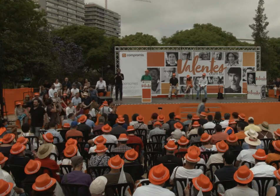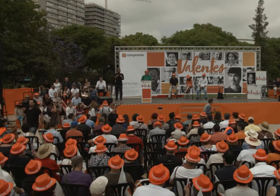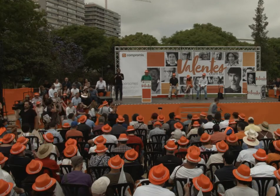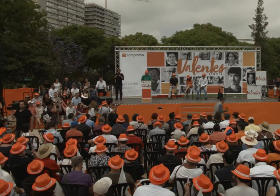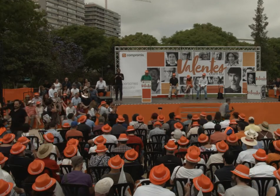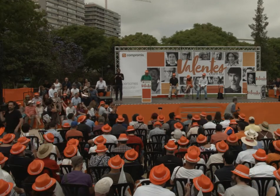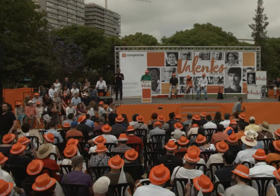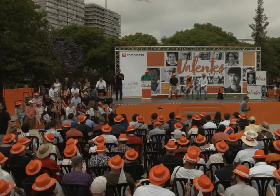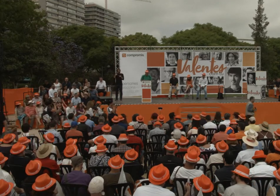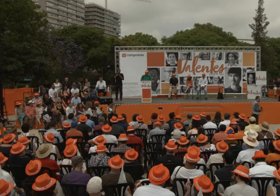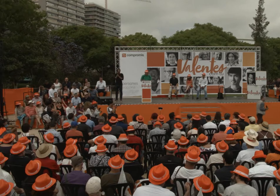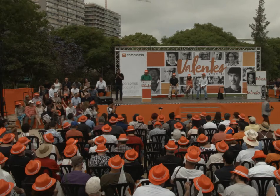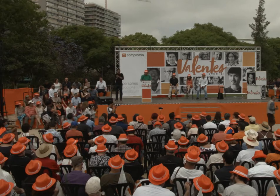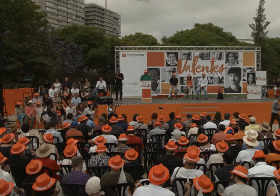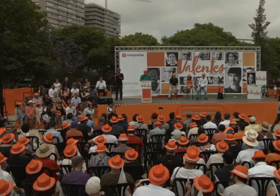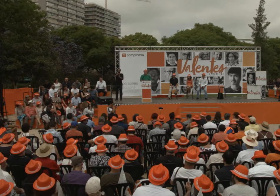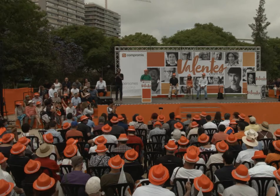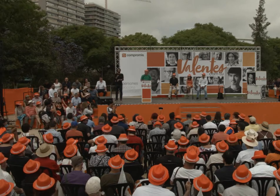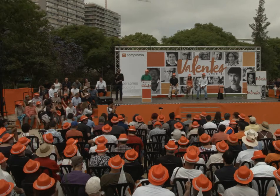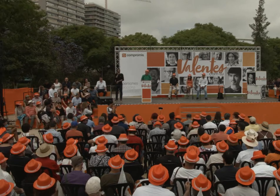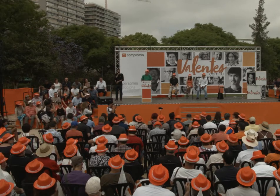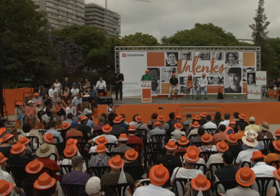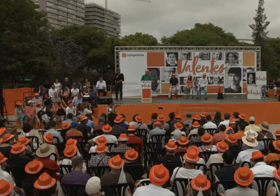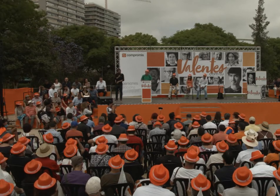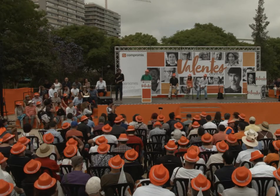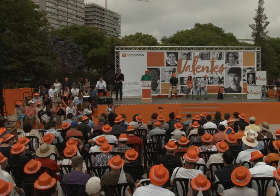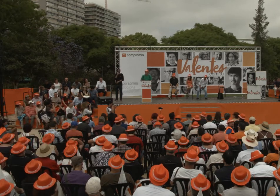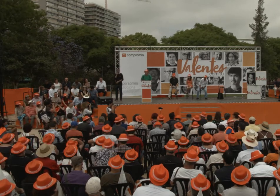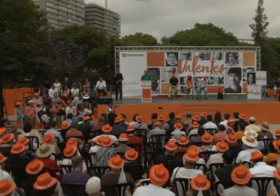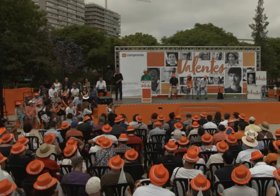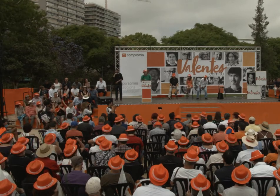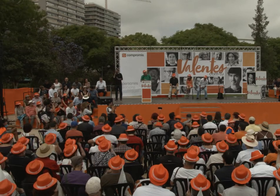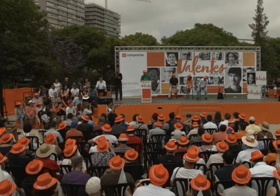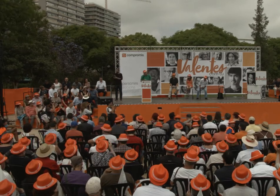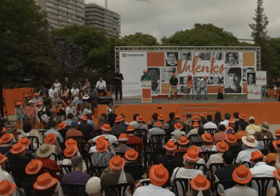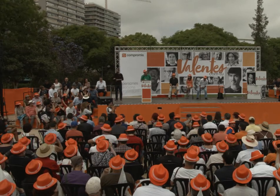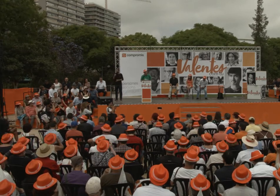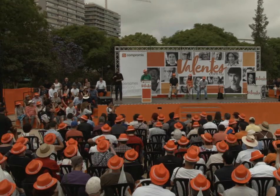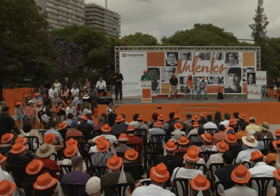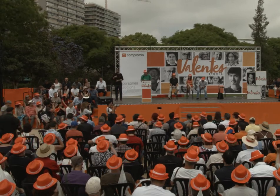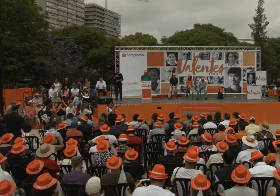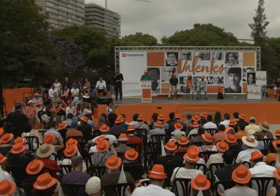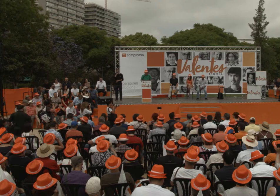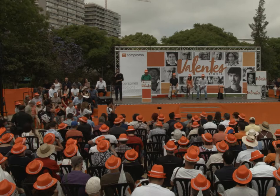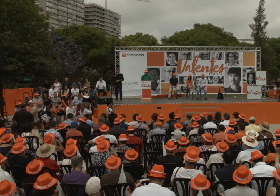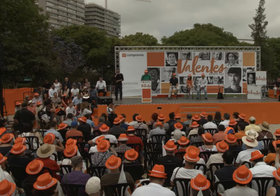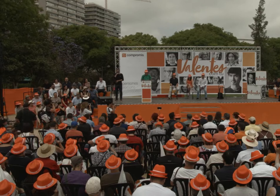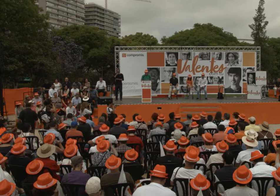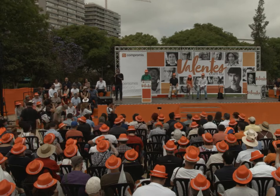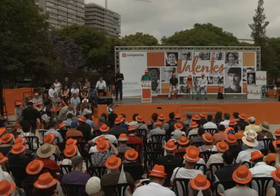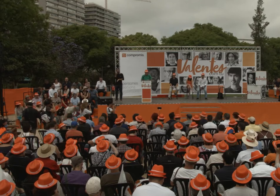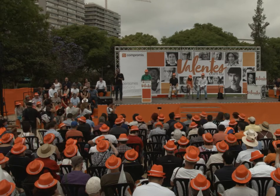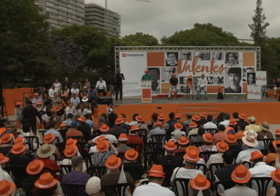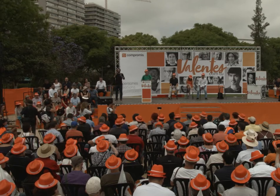del tot de néixer i allò que és vell no ha acabat del tot de morir, sobretot si pensem en paràmetres